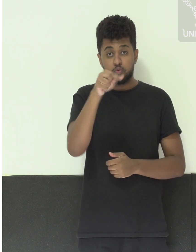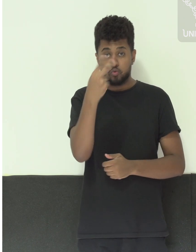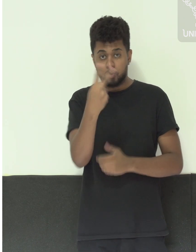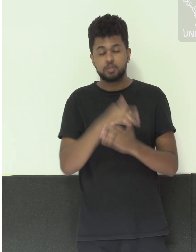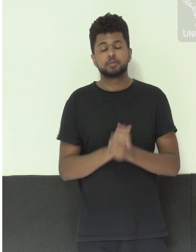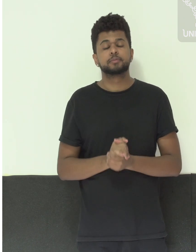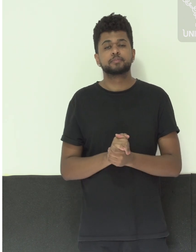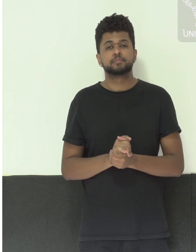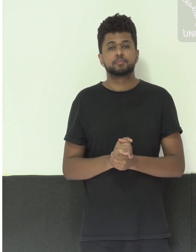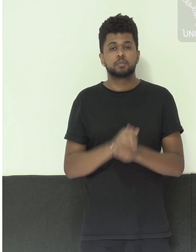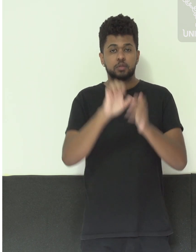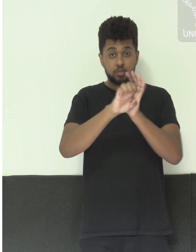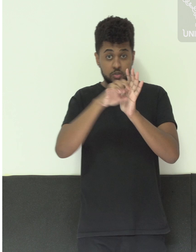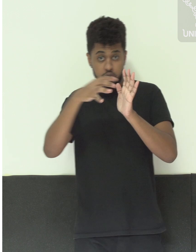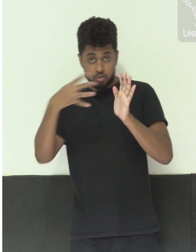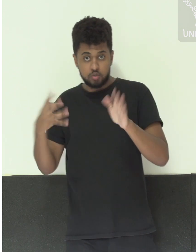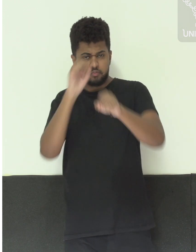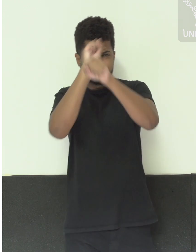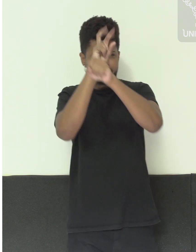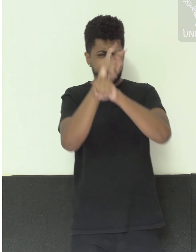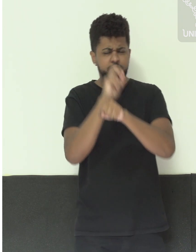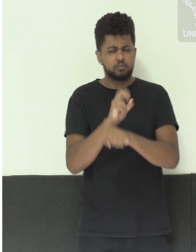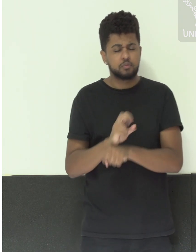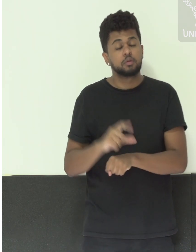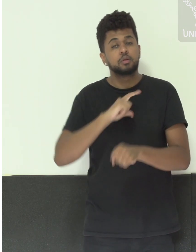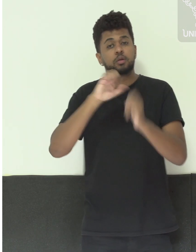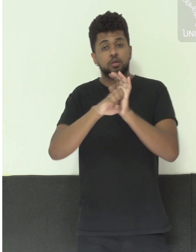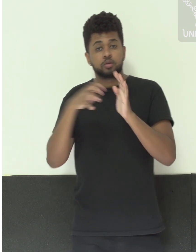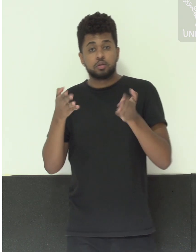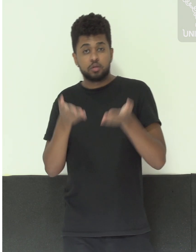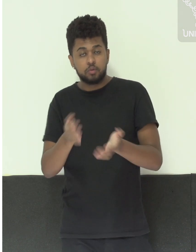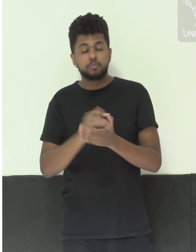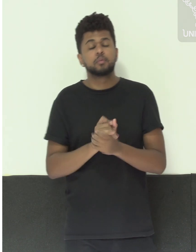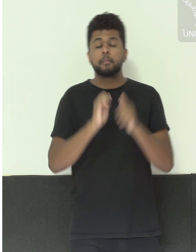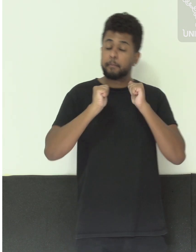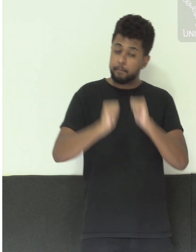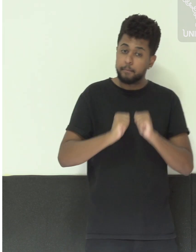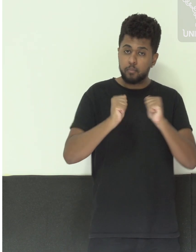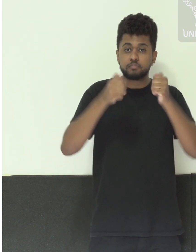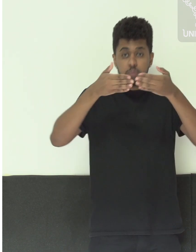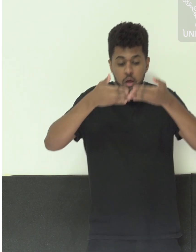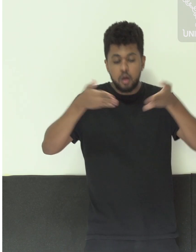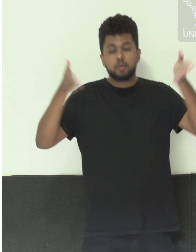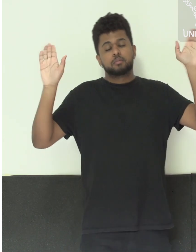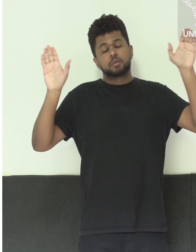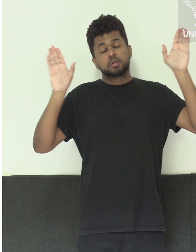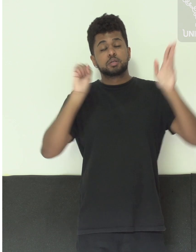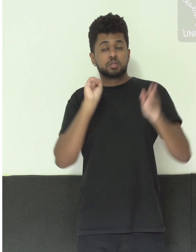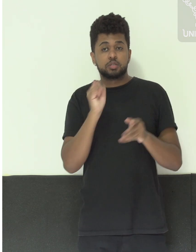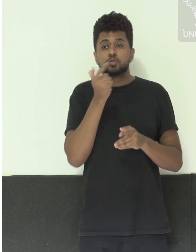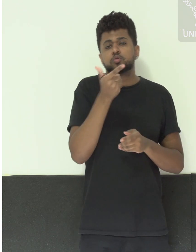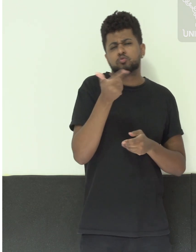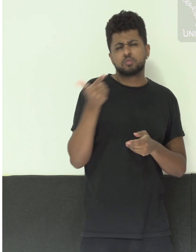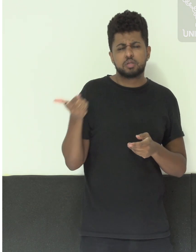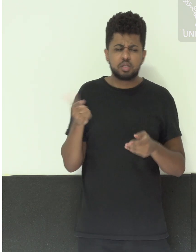5.2 O edital de vagas ofertadas pelo presente edital poderá ser ampliado caso não se